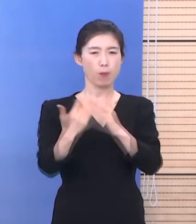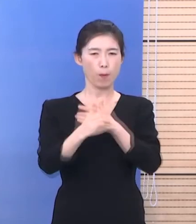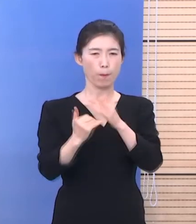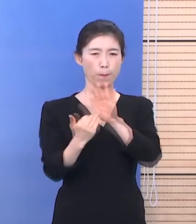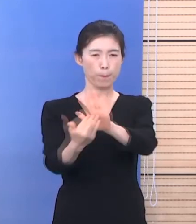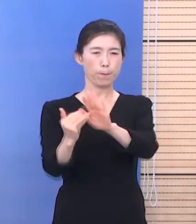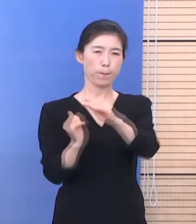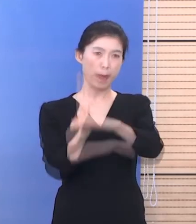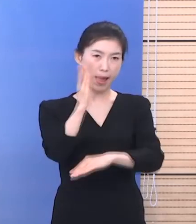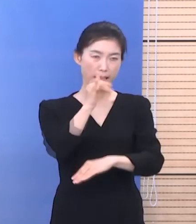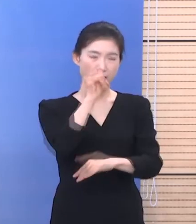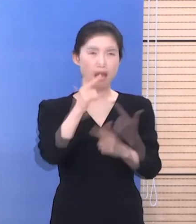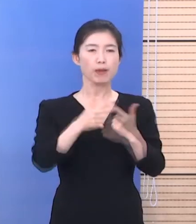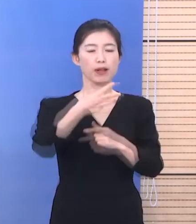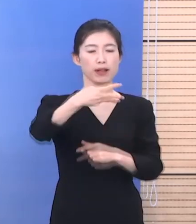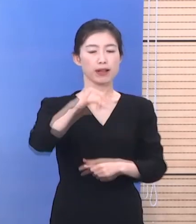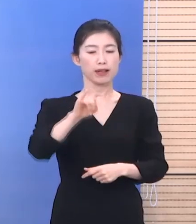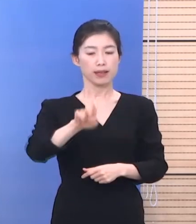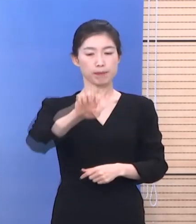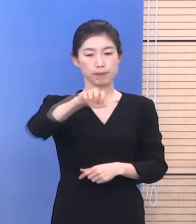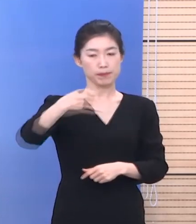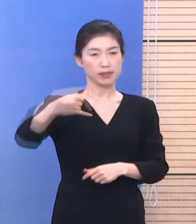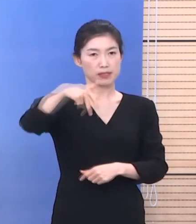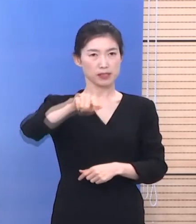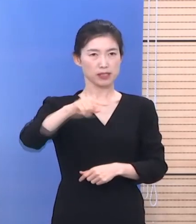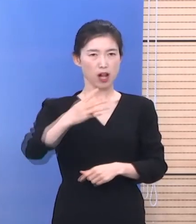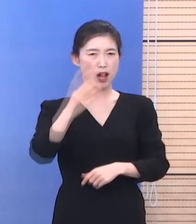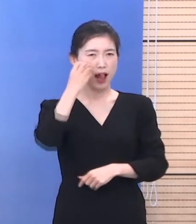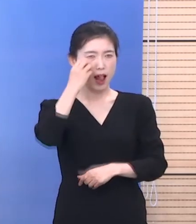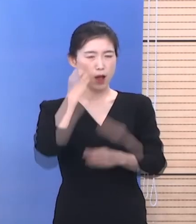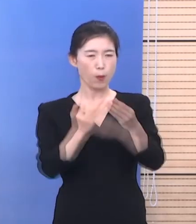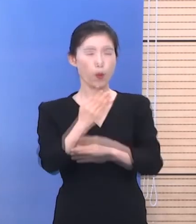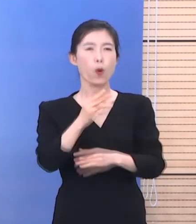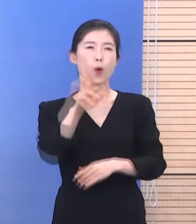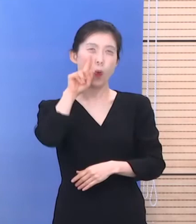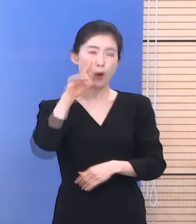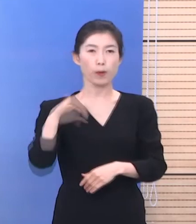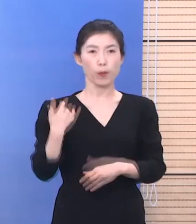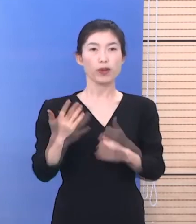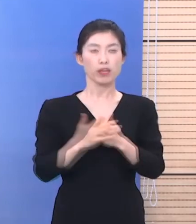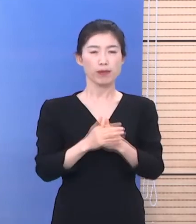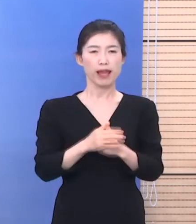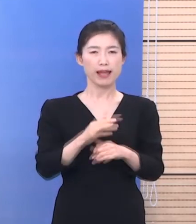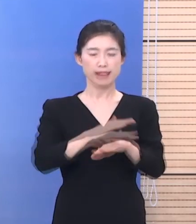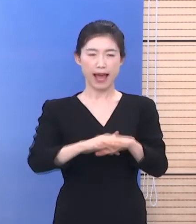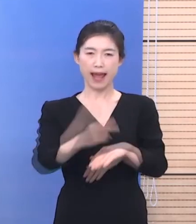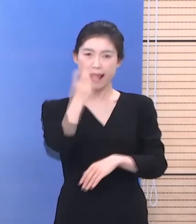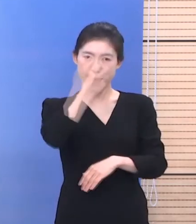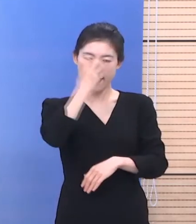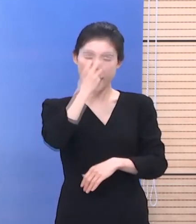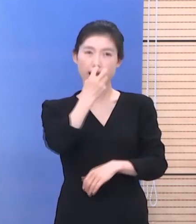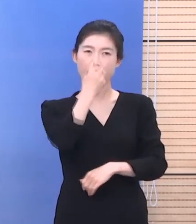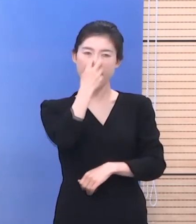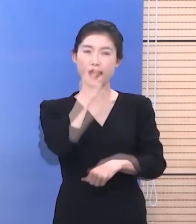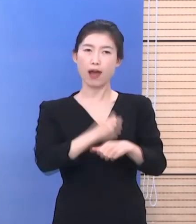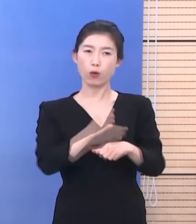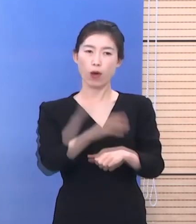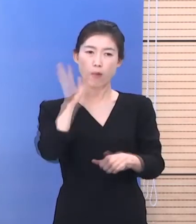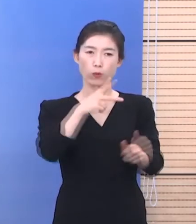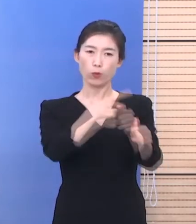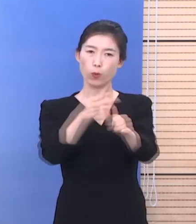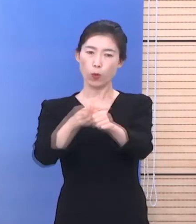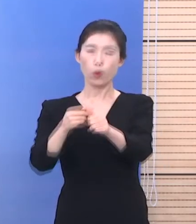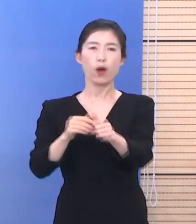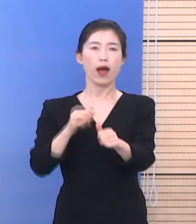등 안전성을 지속적으로 관찰하고 임상시험 중에 나타나는 이상 사례는 지속적으로 정보를